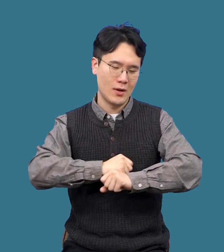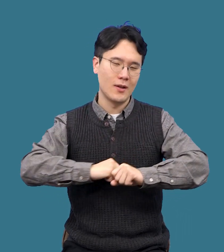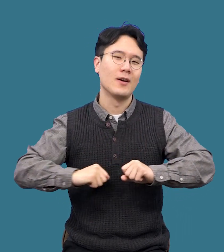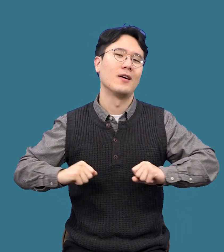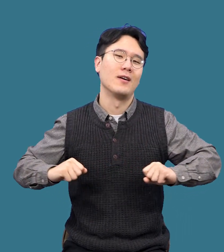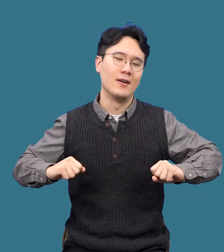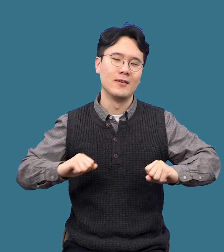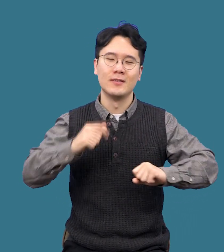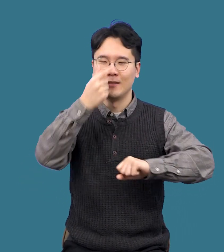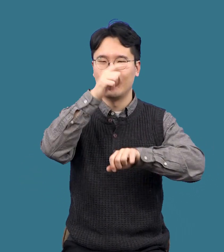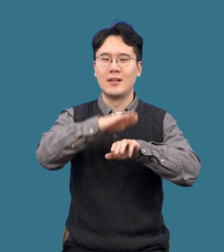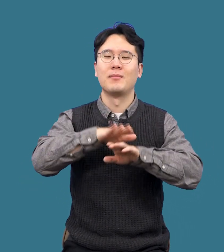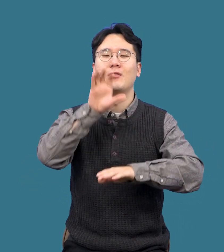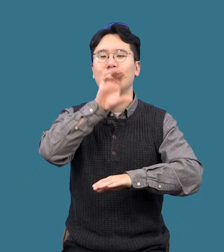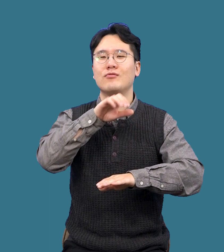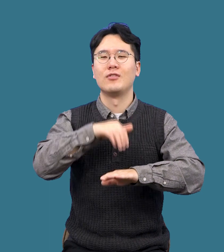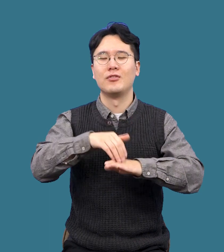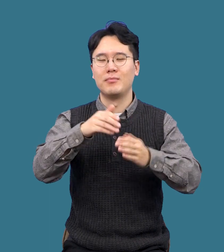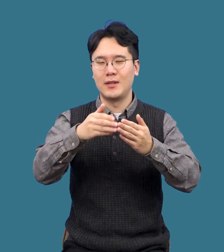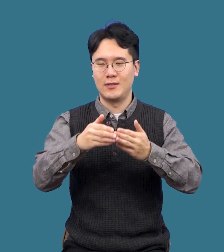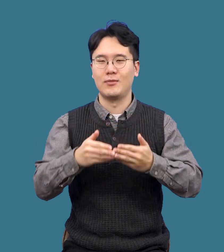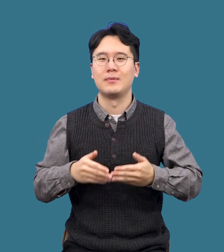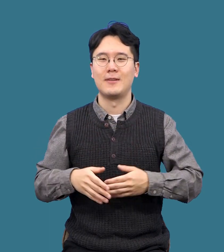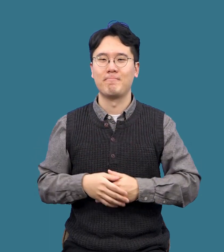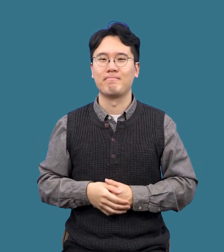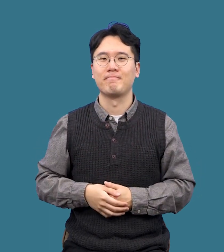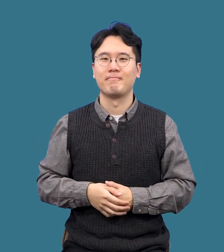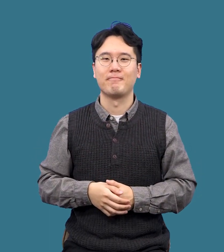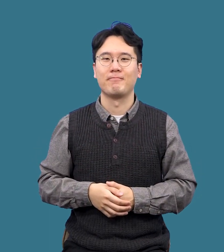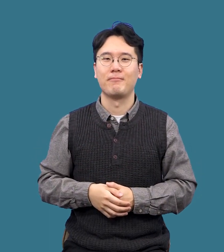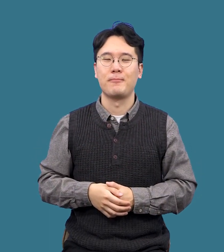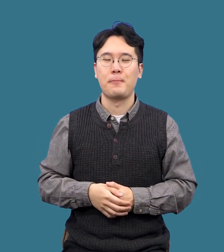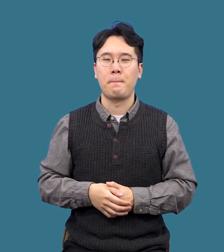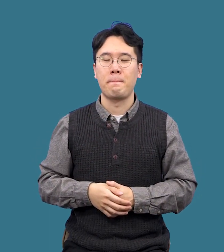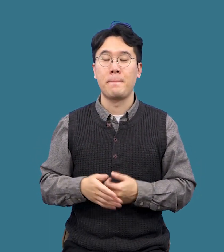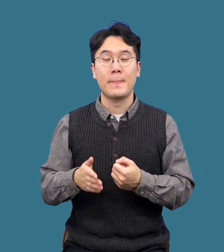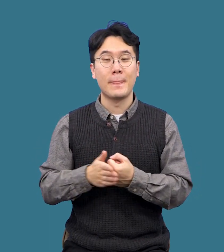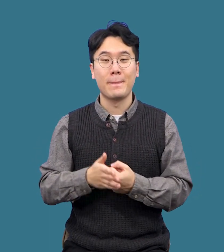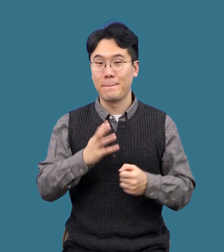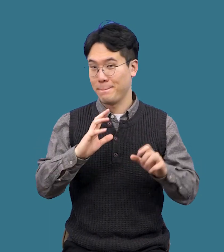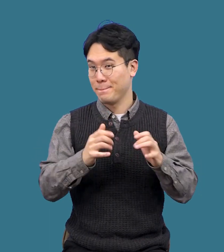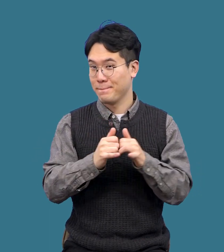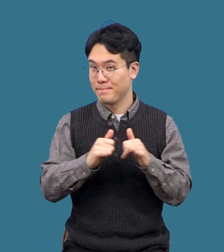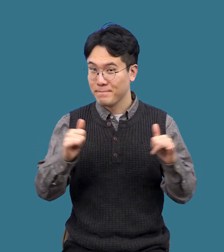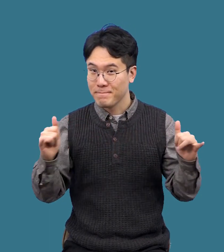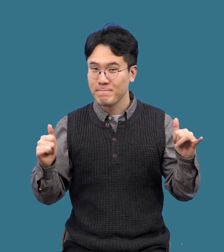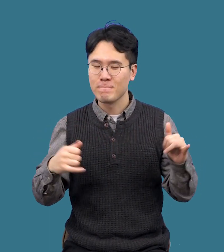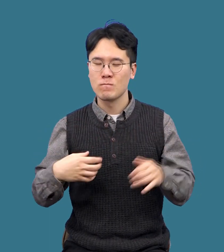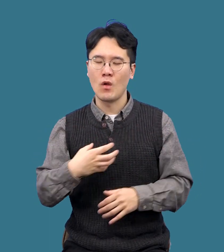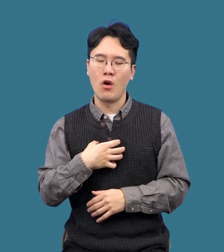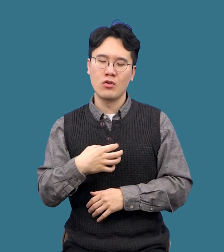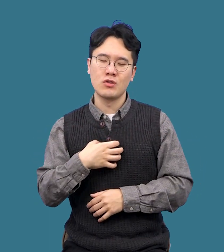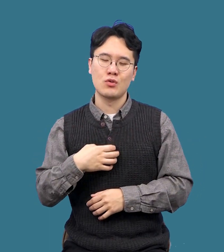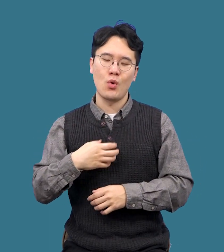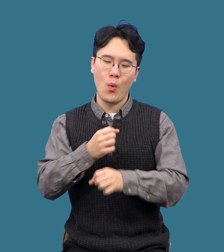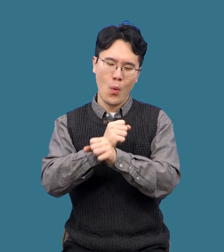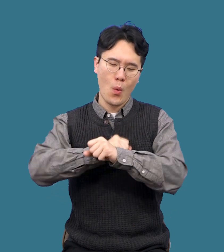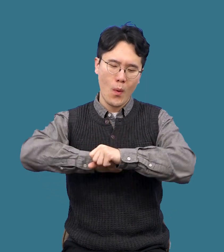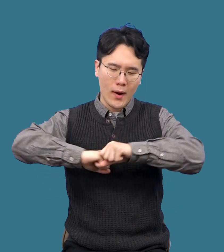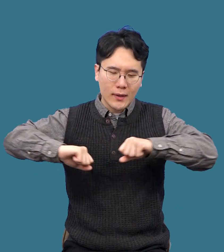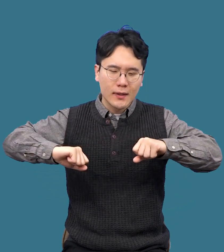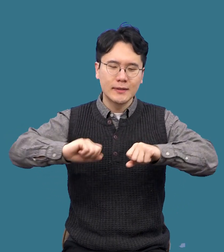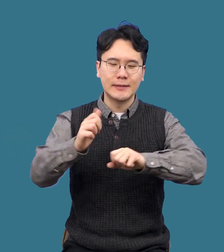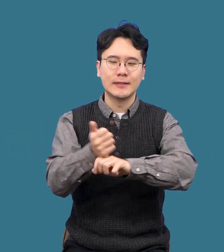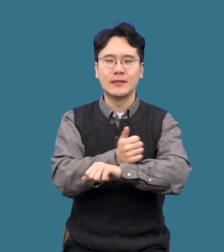우리는 예배의 훈련을 받는 것입니다. 그래서 이스라엘 백성들이 그 거칠고 험한 광야를